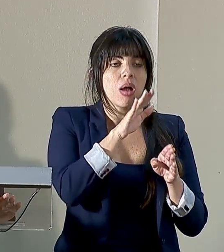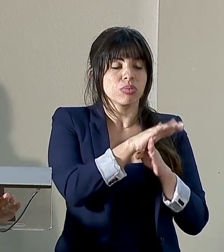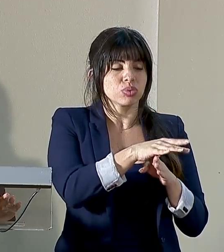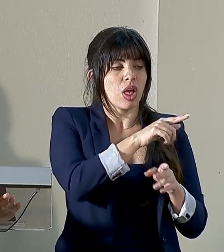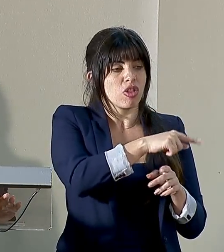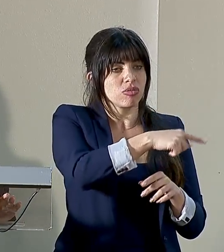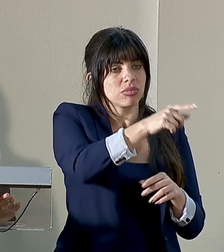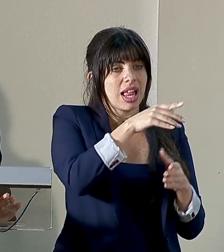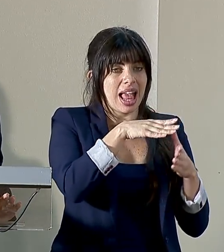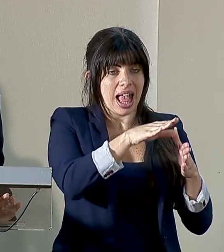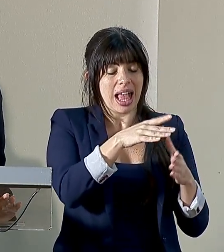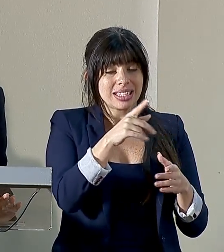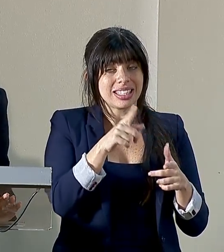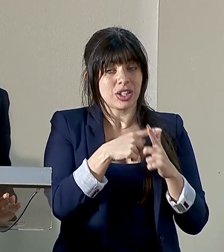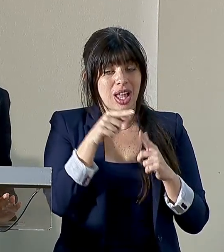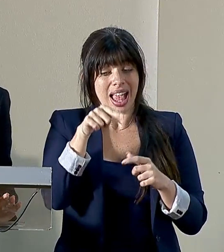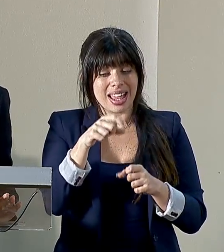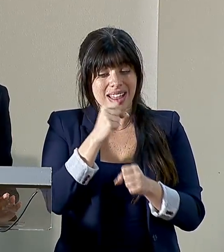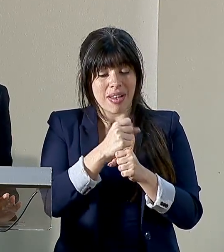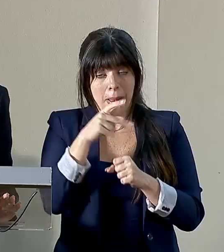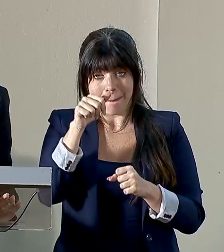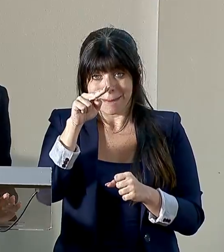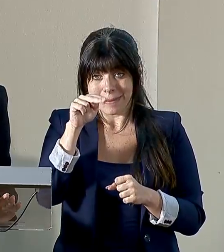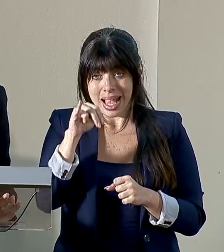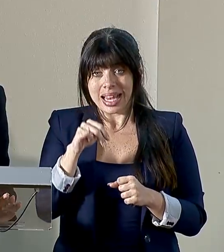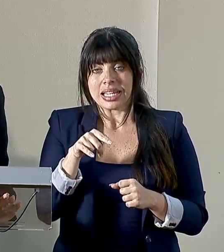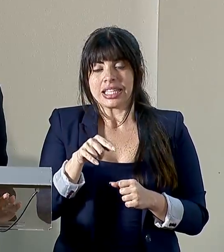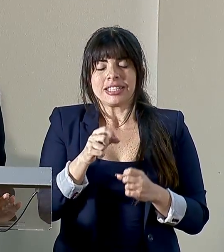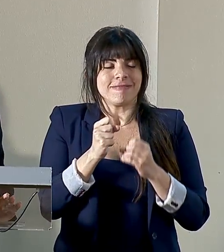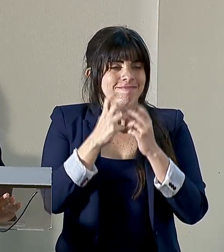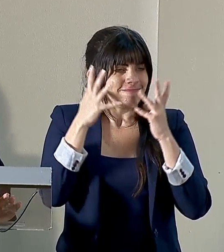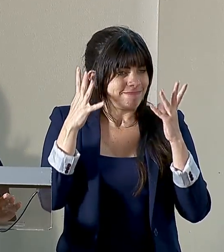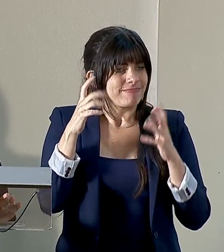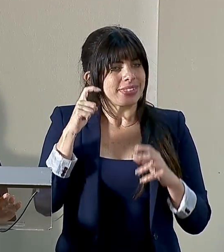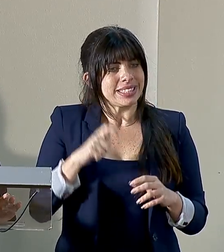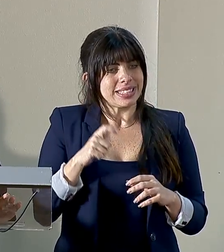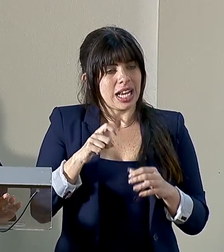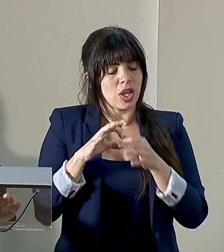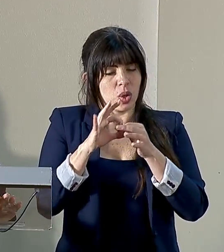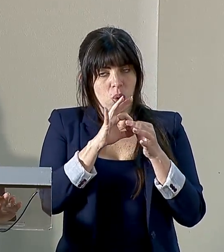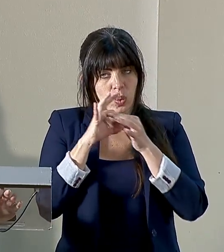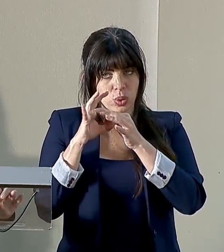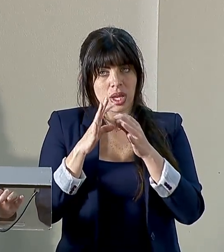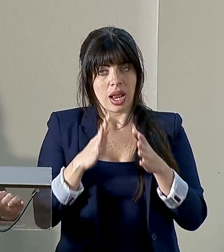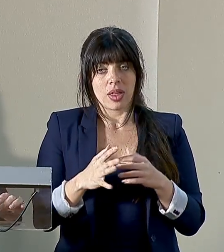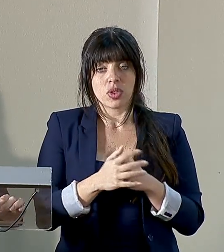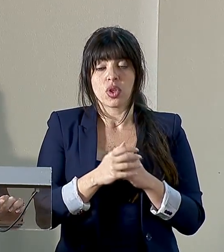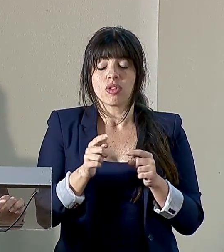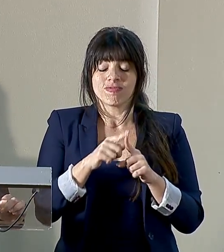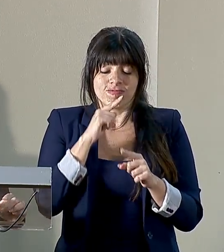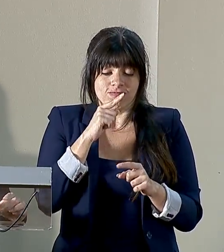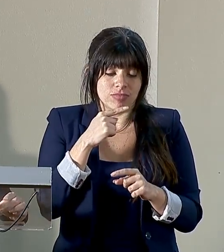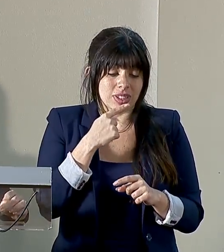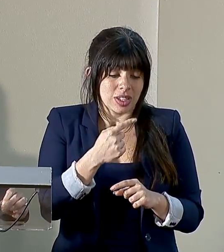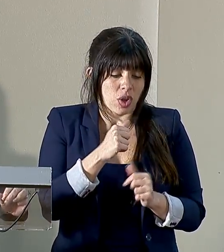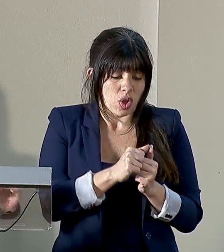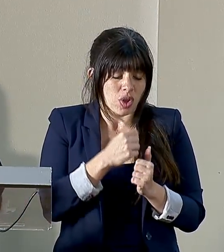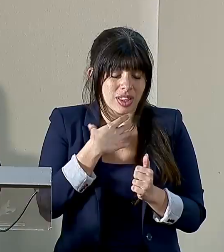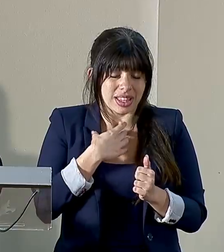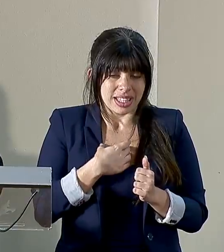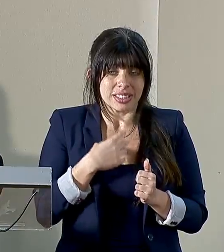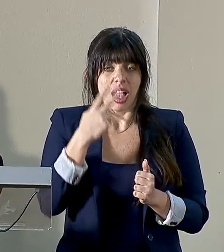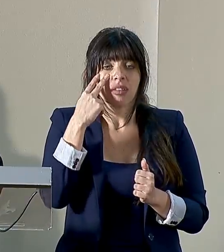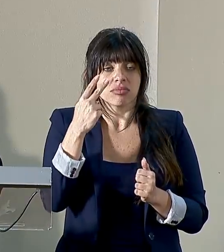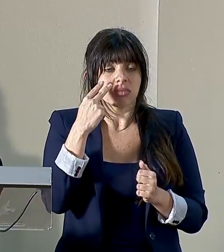tiene en la calle. Y ahí el trabajo en el PANI es sumamente necesario y coordinado. Y con tristeza he visto